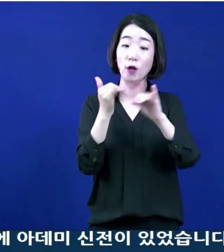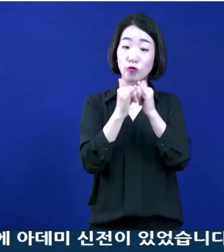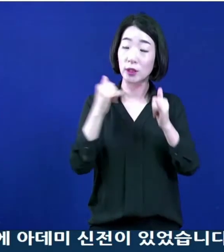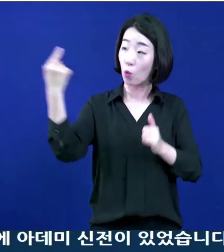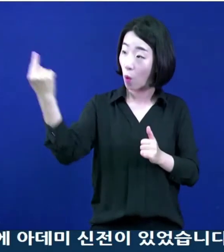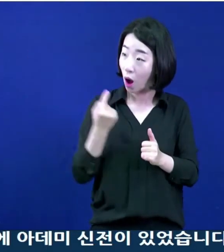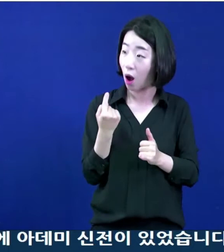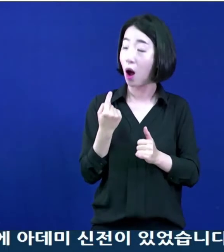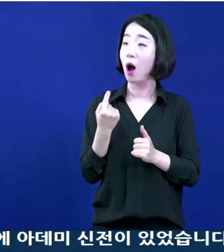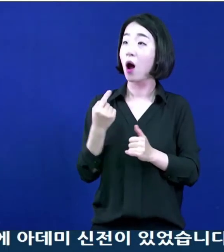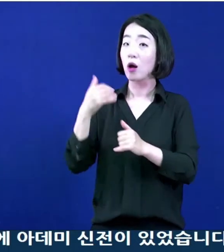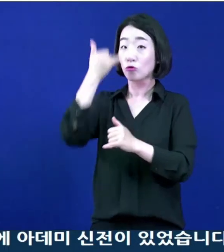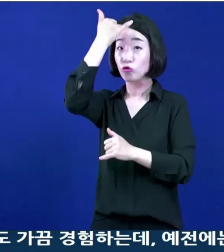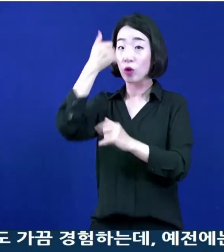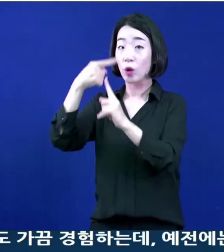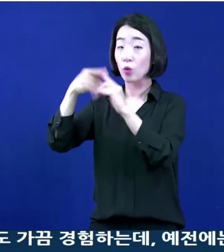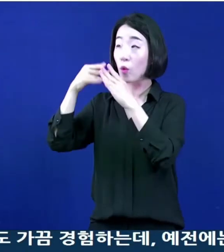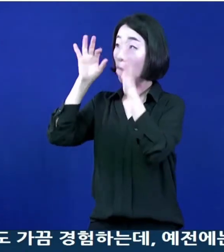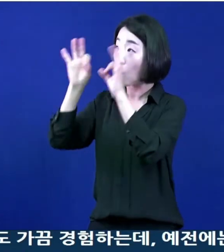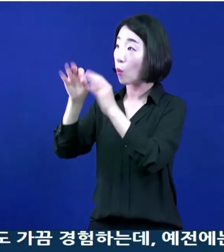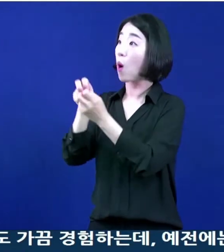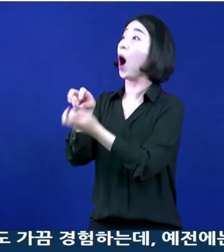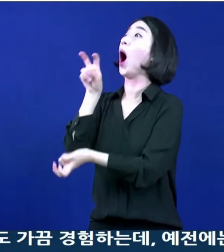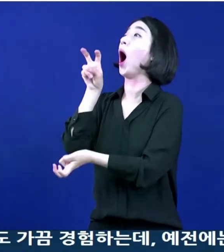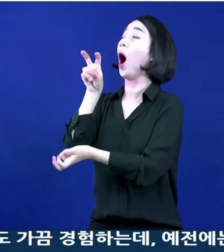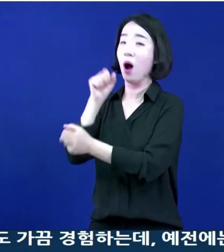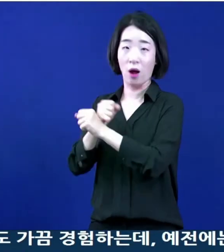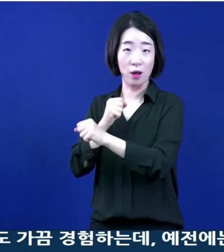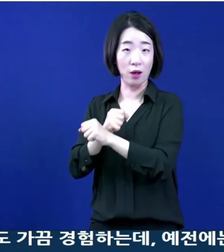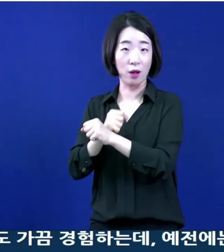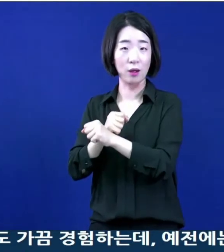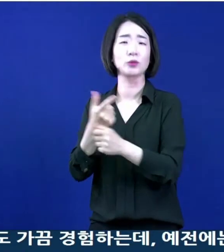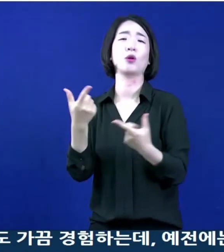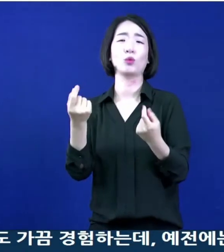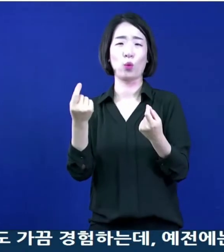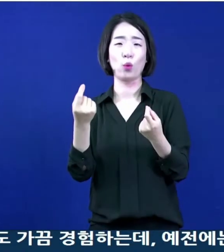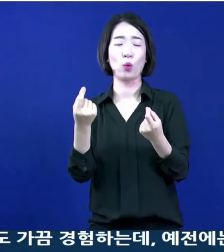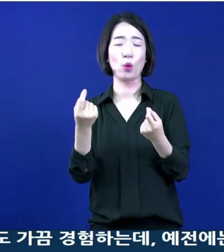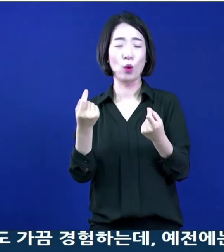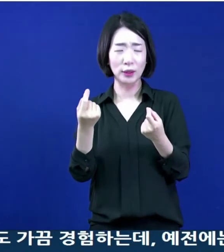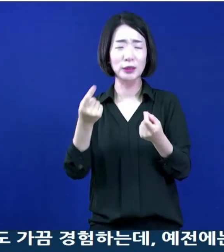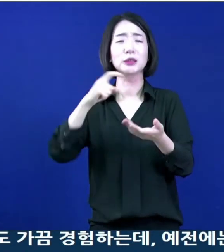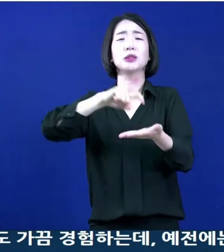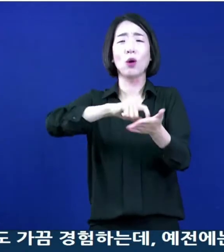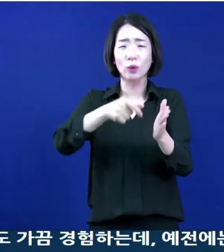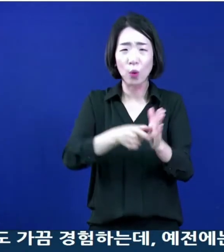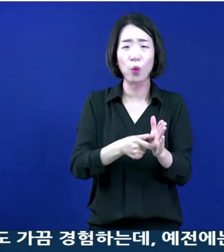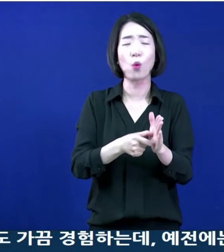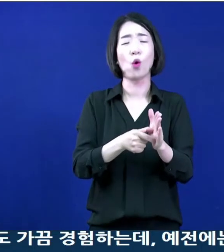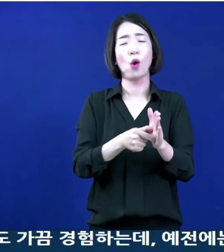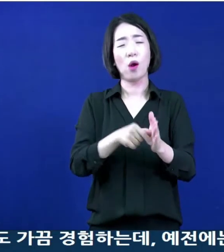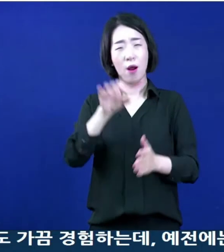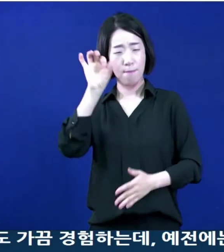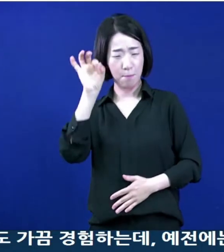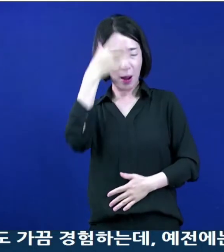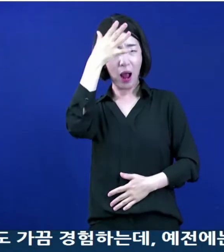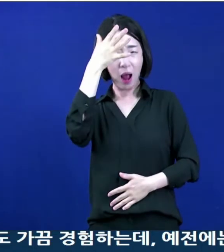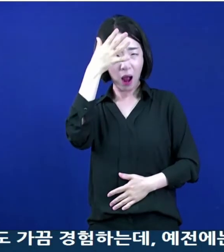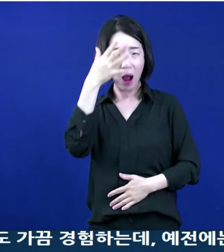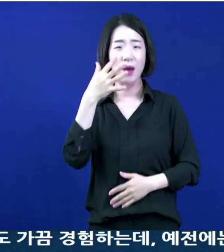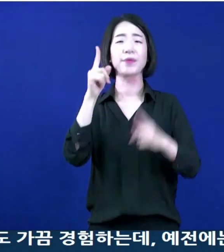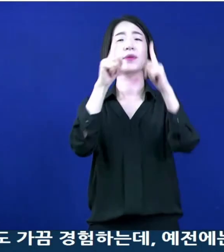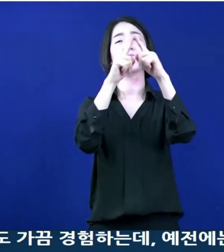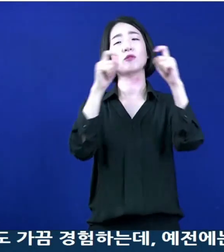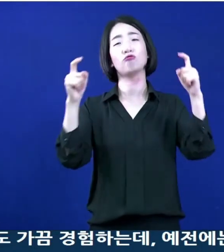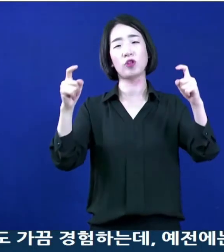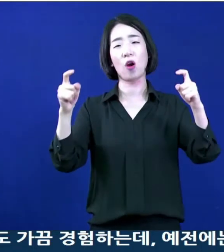예, 그런 건데 저거는 더 하겠죠, 그죠? 예, 저거는 엄청난